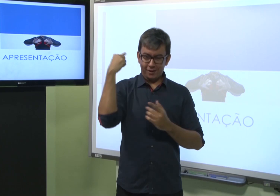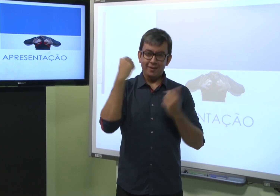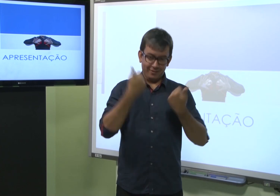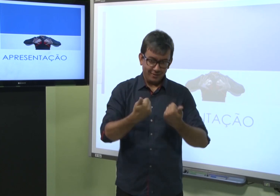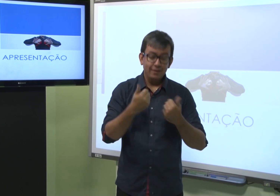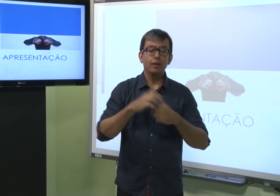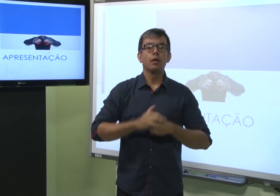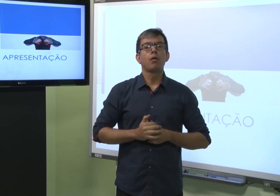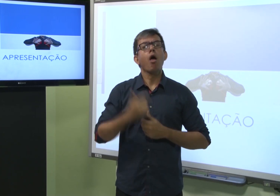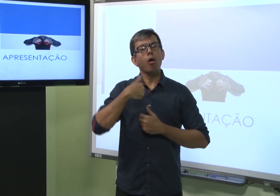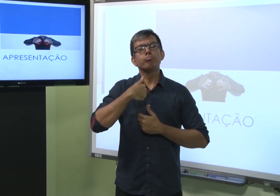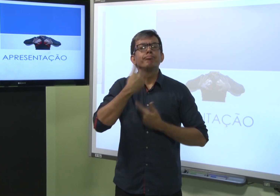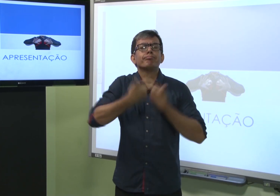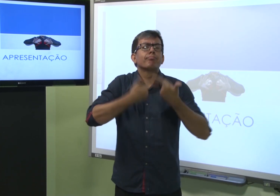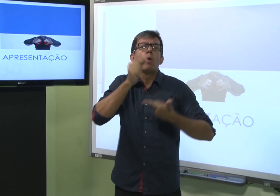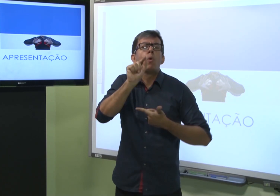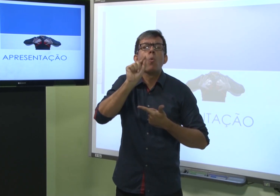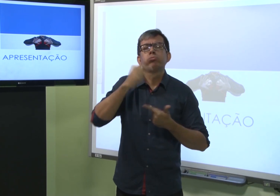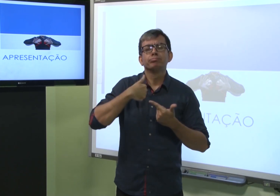meu sinal, né? E